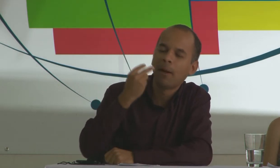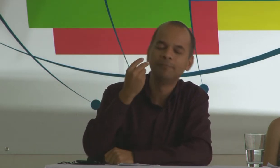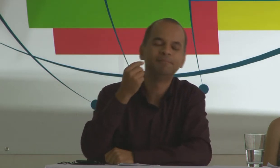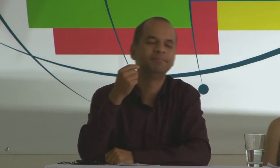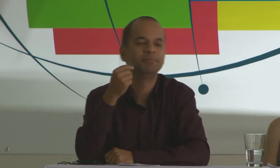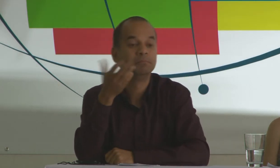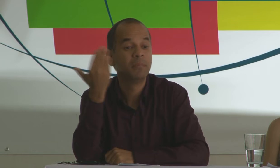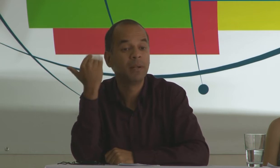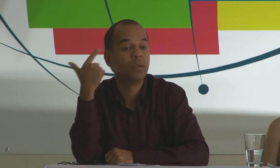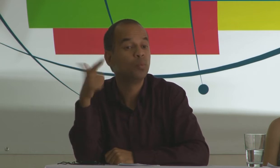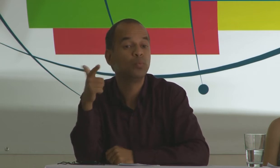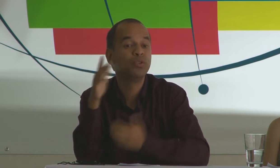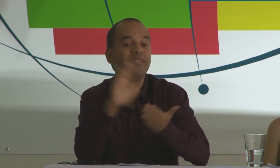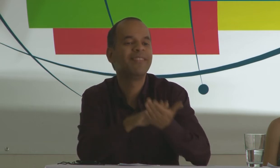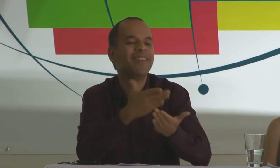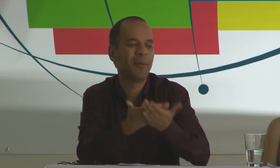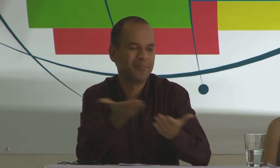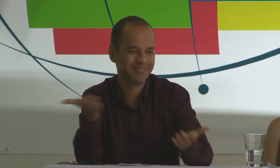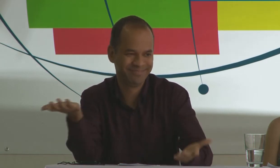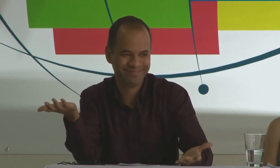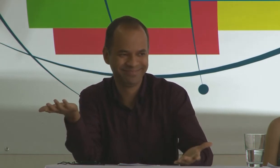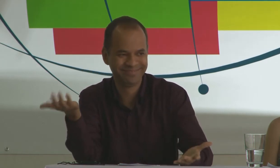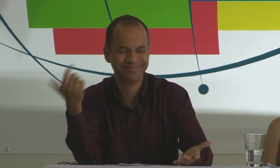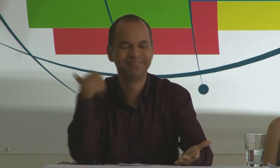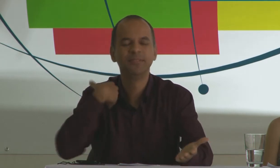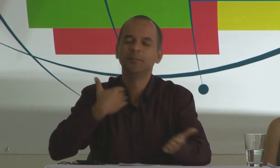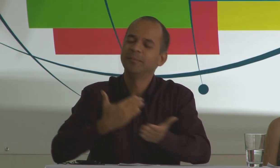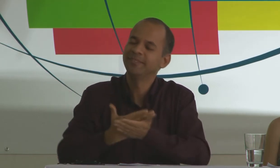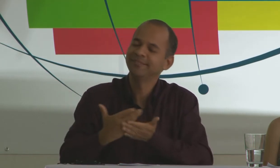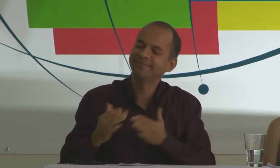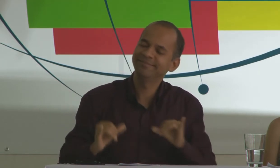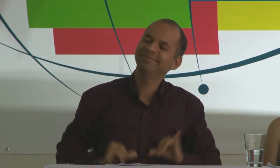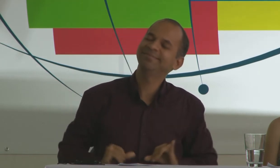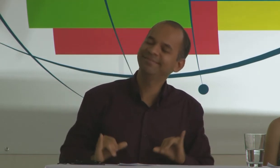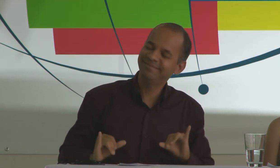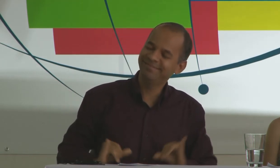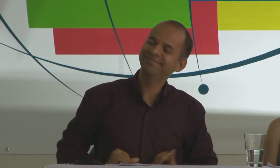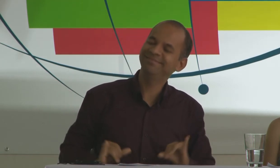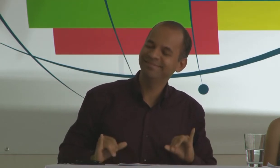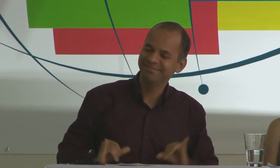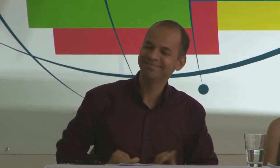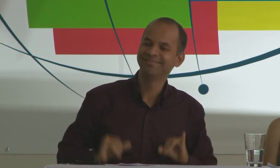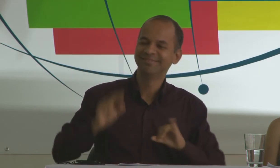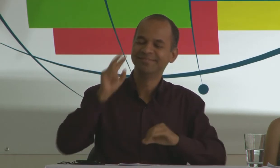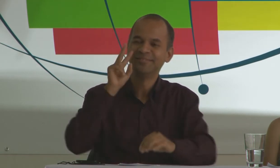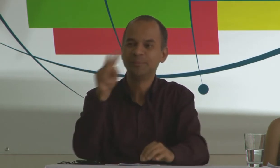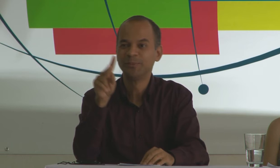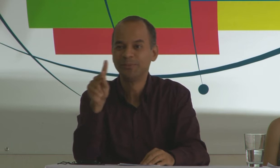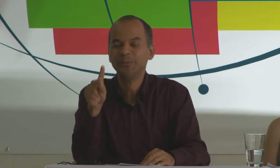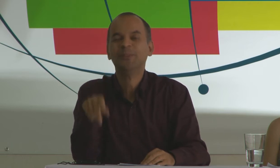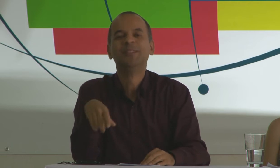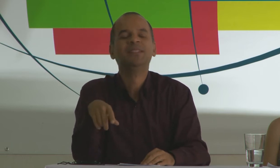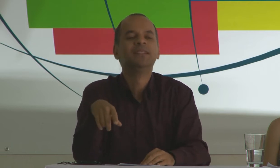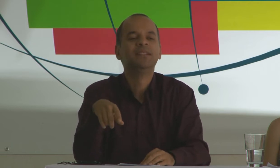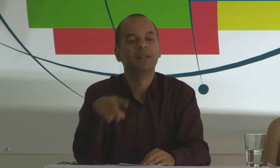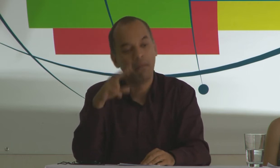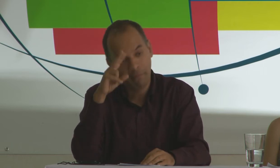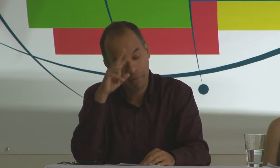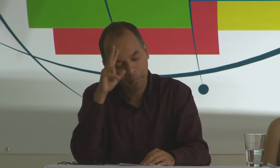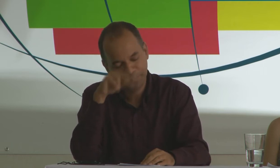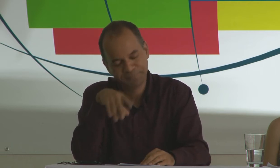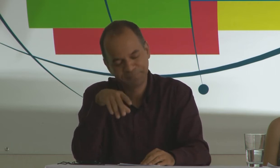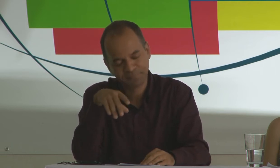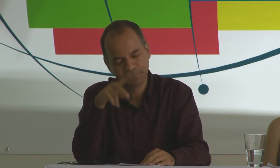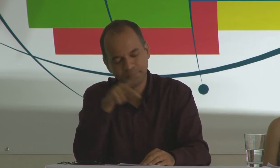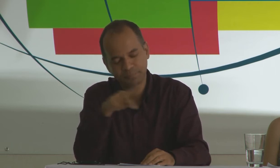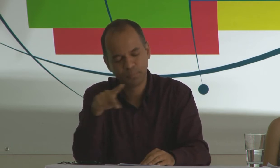para transformar todo aquele conteúdo que era transmitido por língua oral para um outro método. E não tinha intérprete, por exemplo, naquele contexto. Então eu ficava perdido